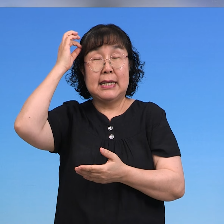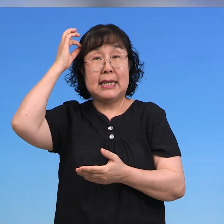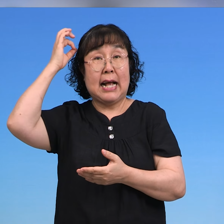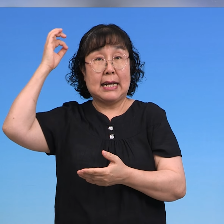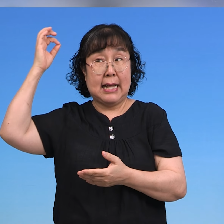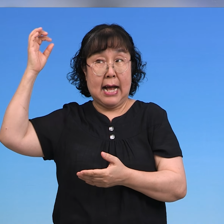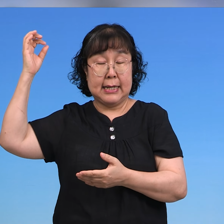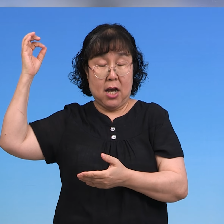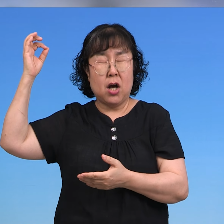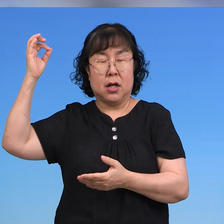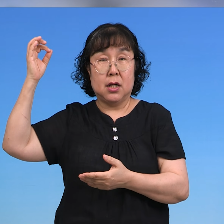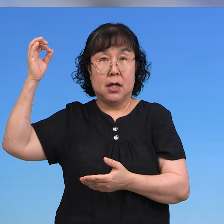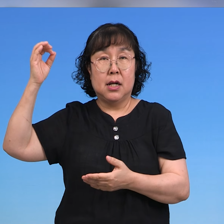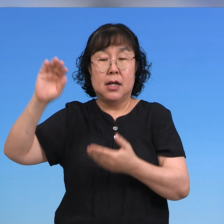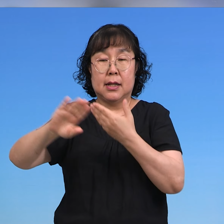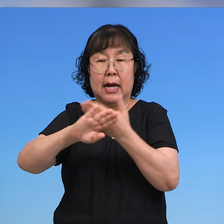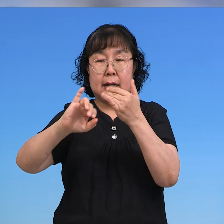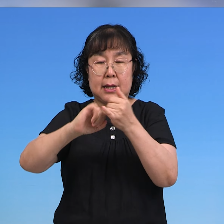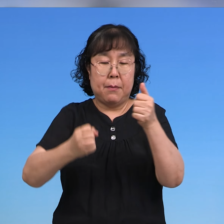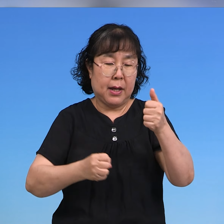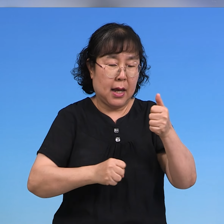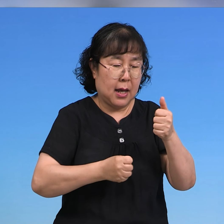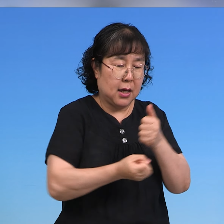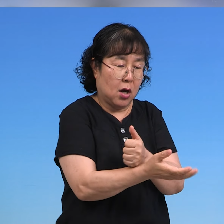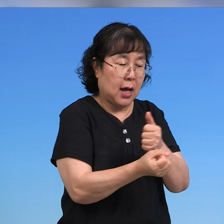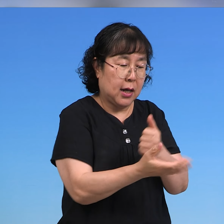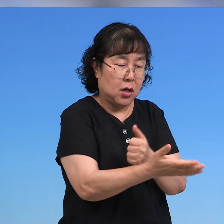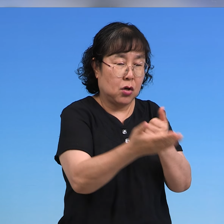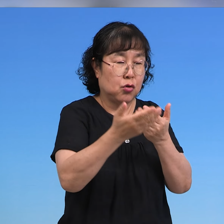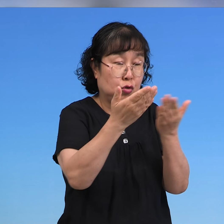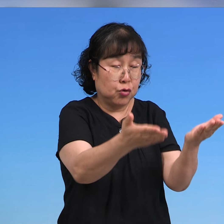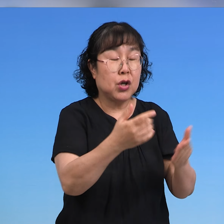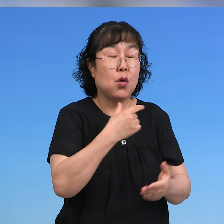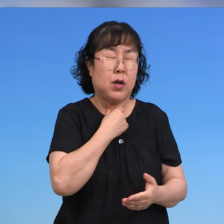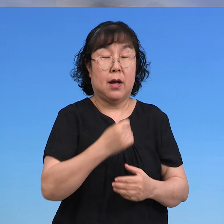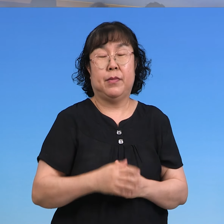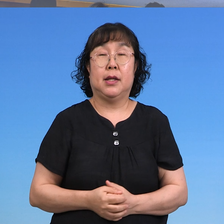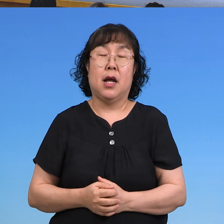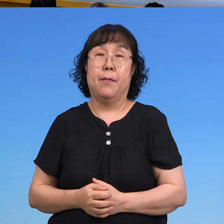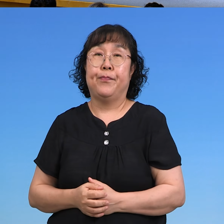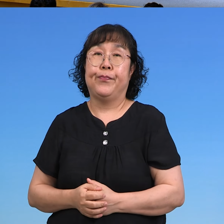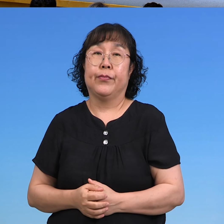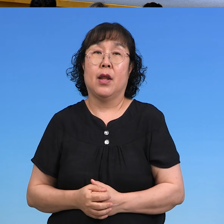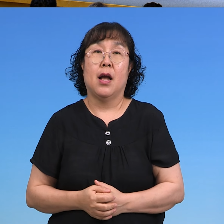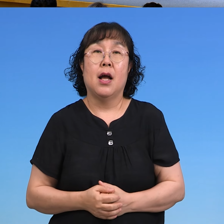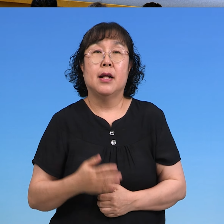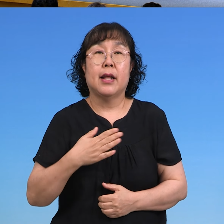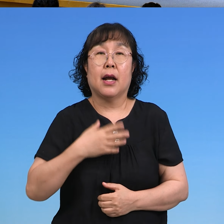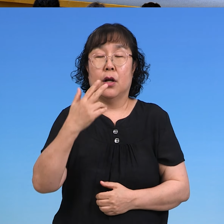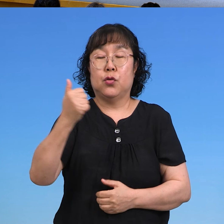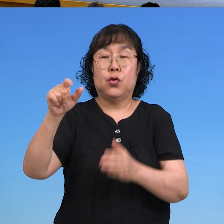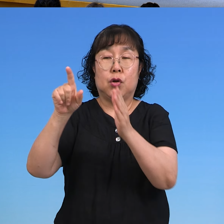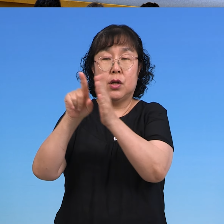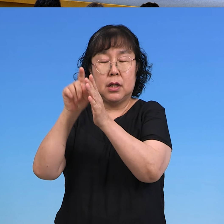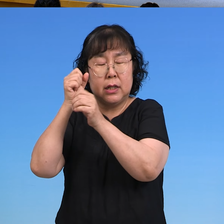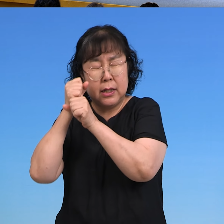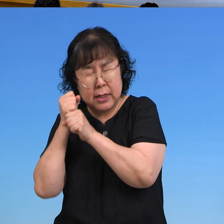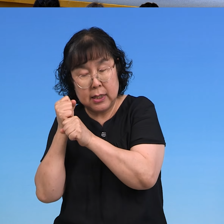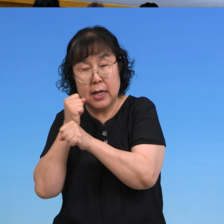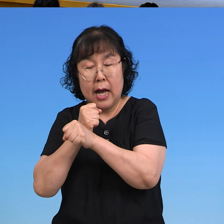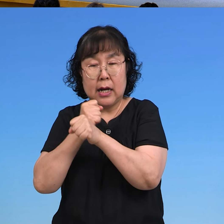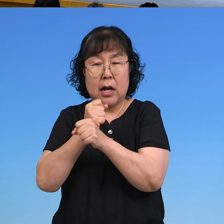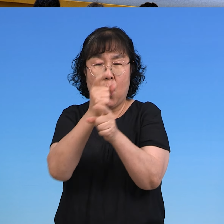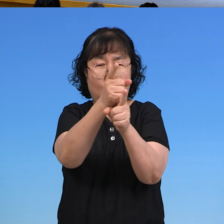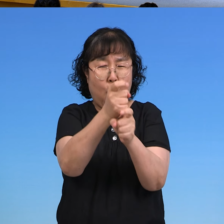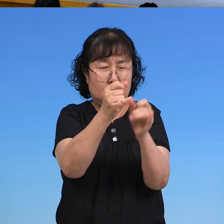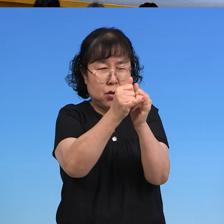그러시고 따라하라 그러고 부탁을 여러분에게 막 하던 구절이 시편 18편 29절입니다. 내가 주를 의뢰하고 적군을